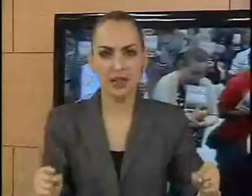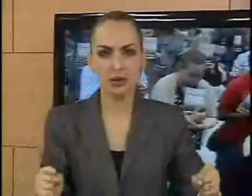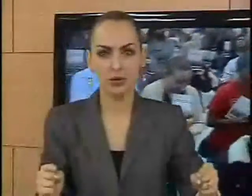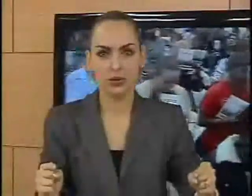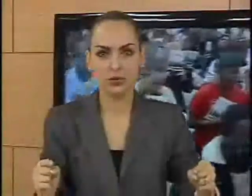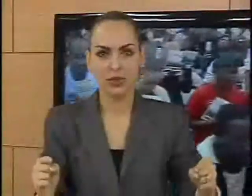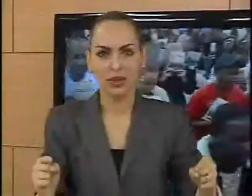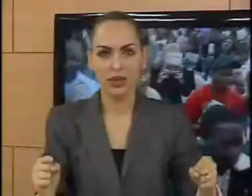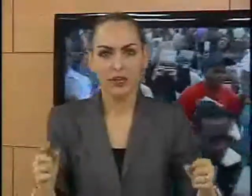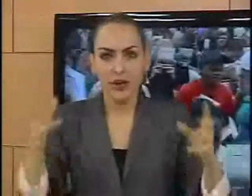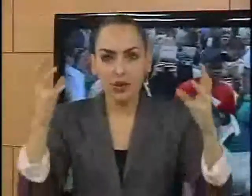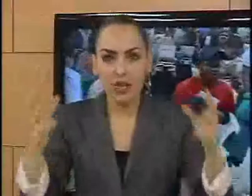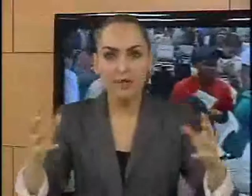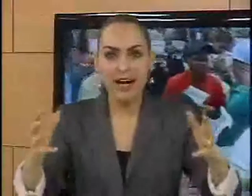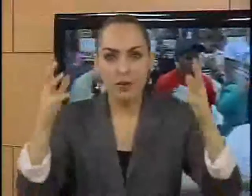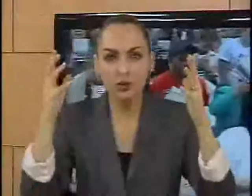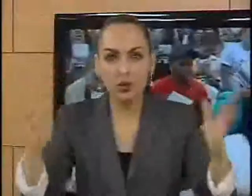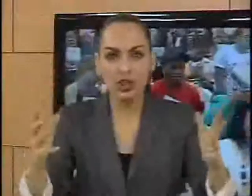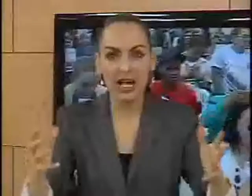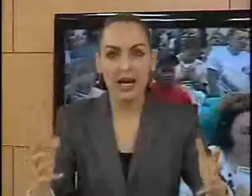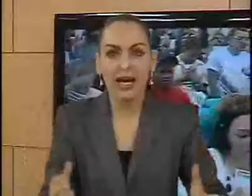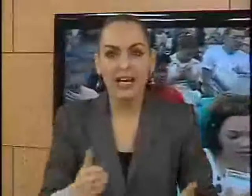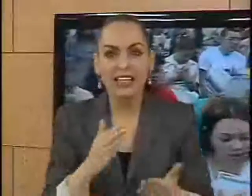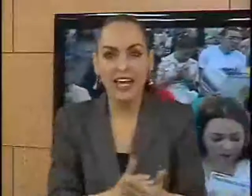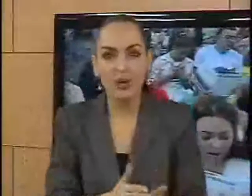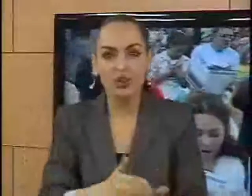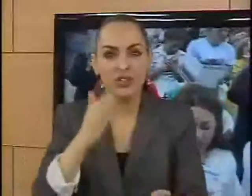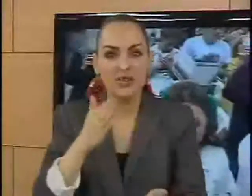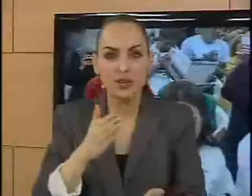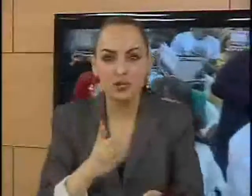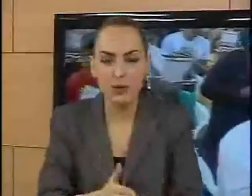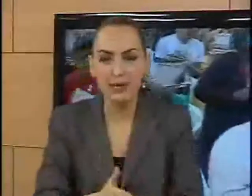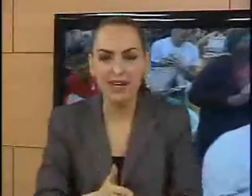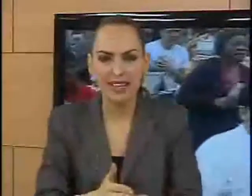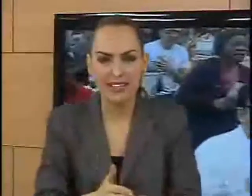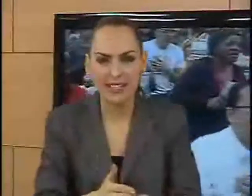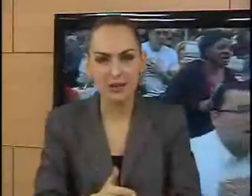isso. Vamos clamar, vamos buscar em Deus se você vai sofrer uma libertação.